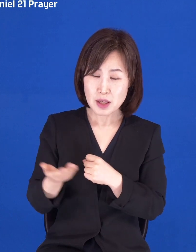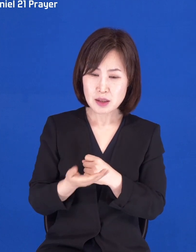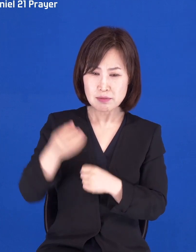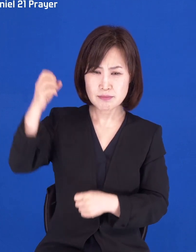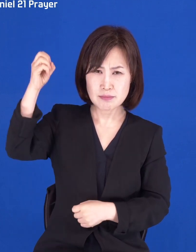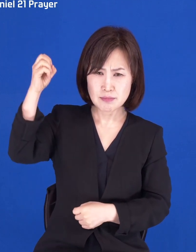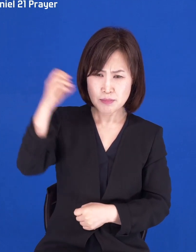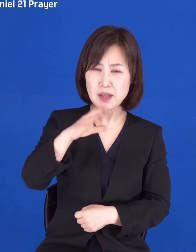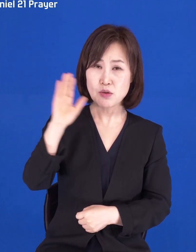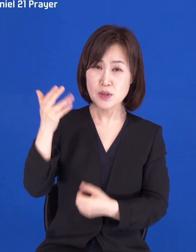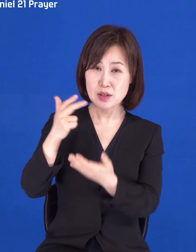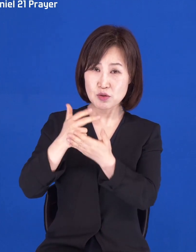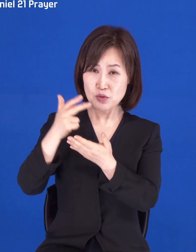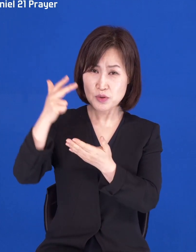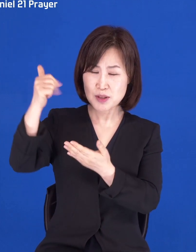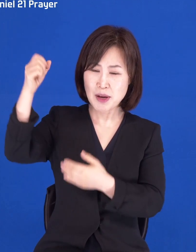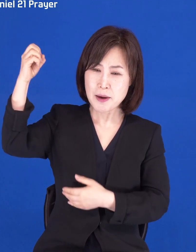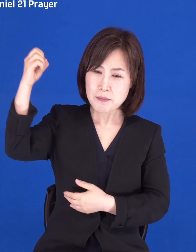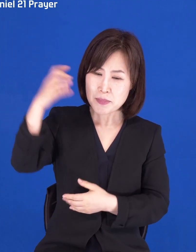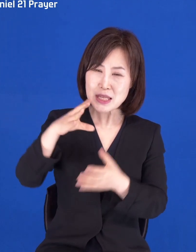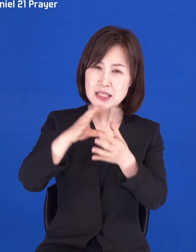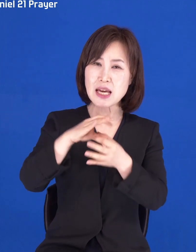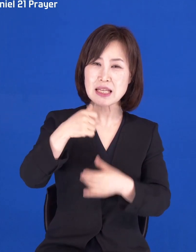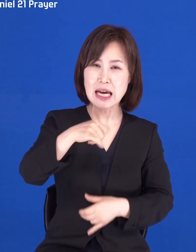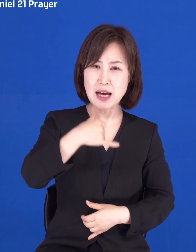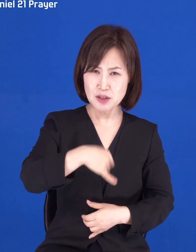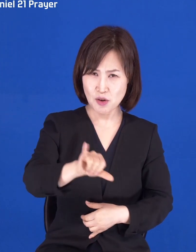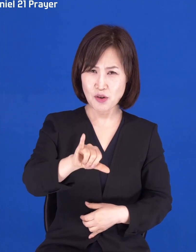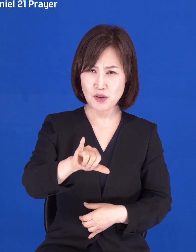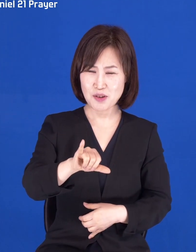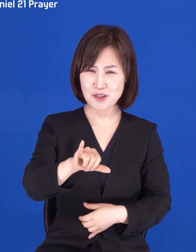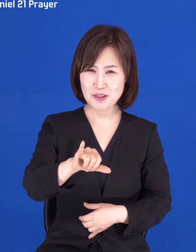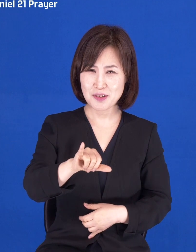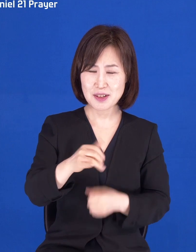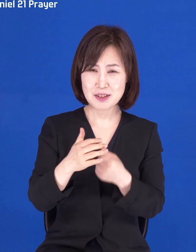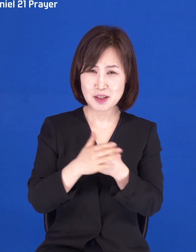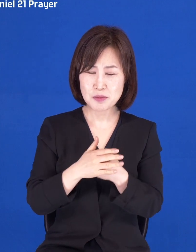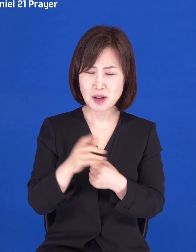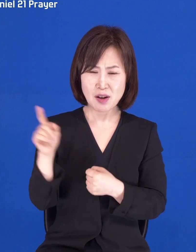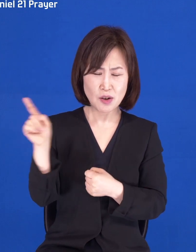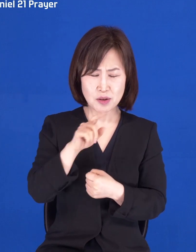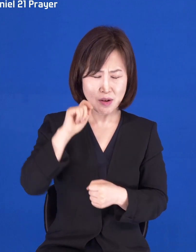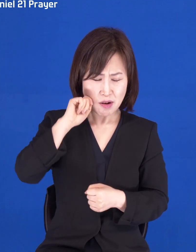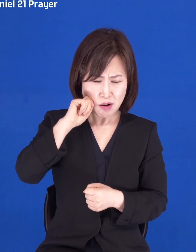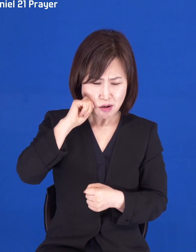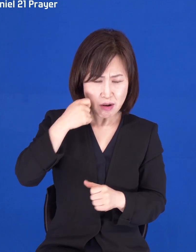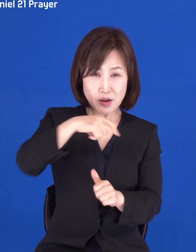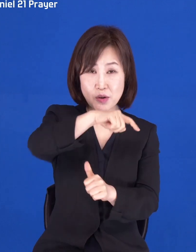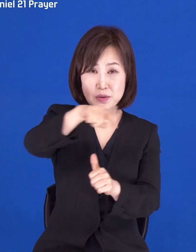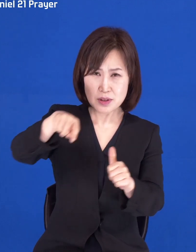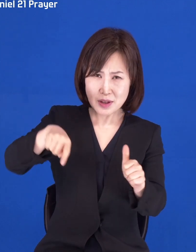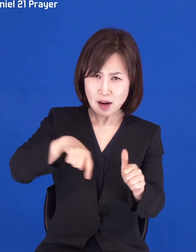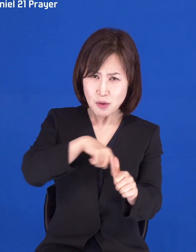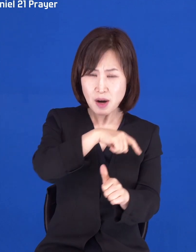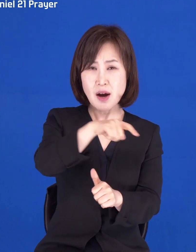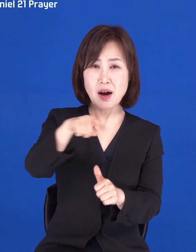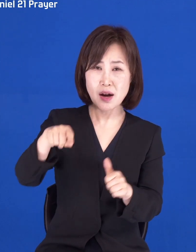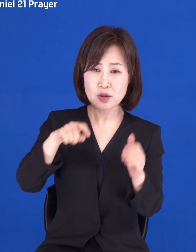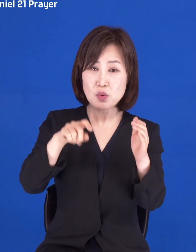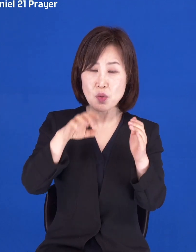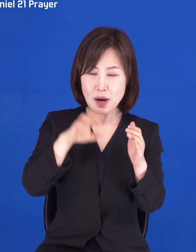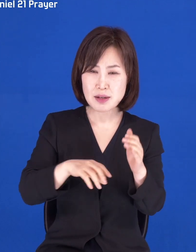대신 주님의 빛의 자녀들이라고, 그래서 그 어떤 어려운 상황 가운데서도